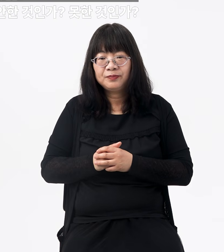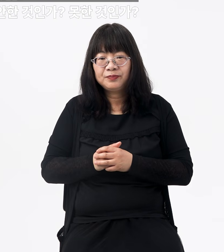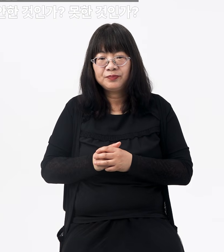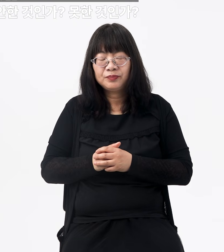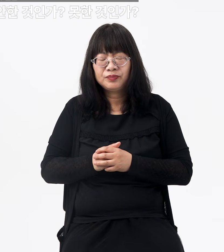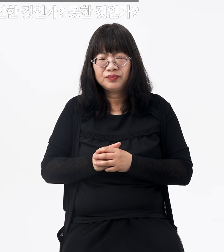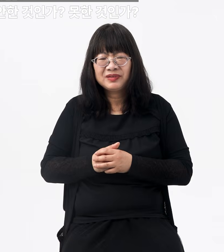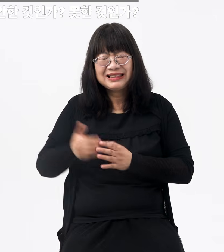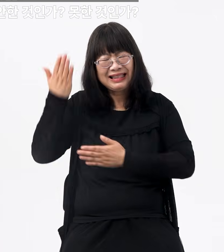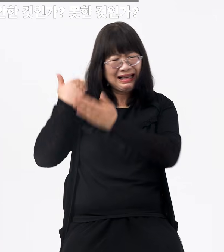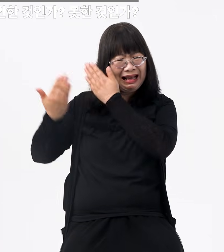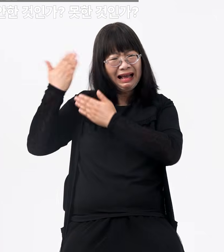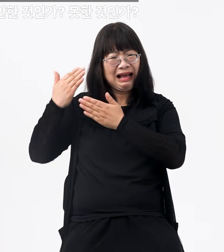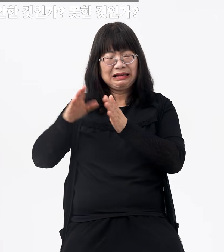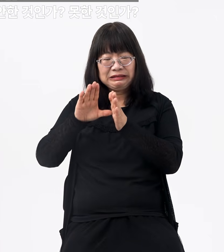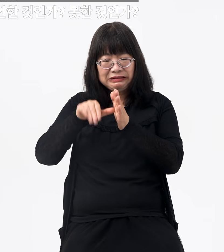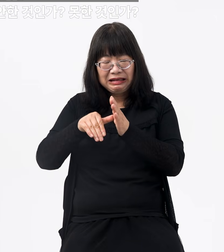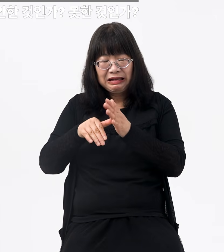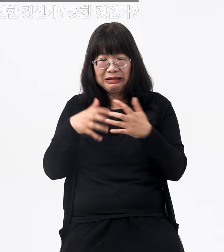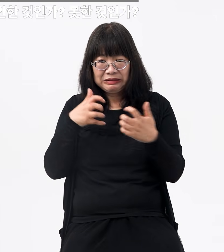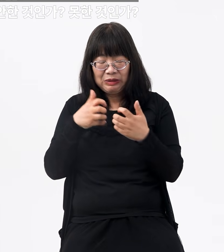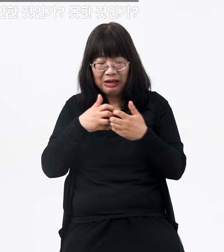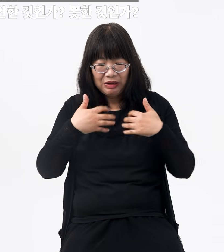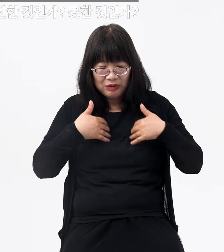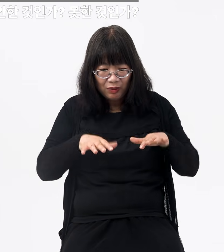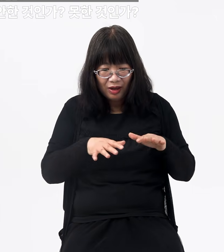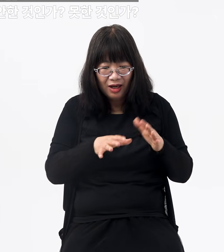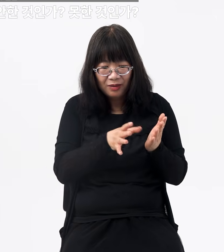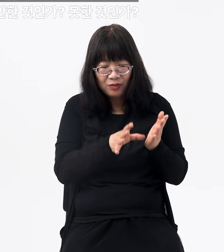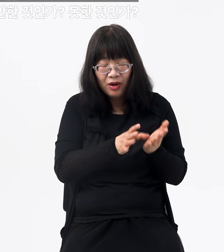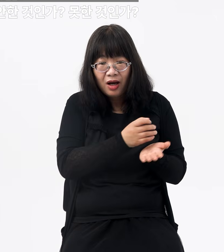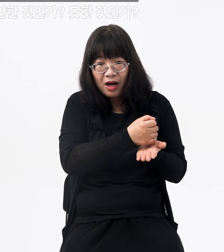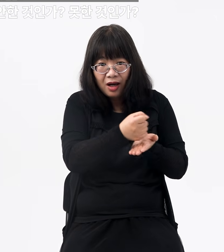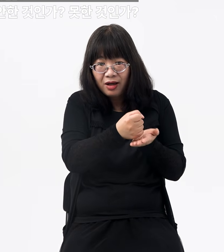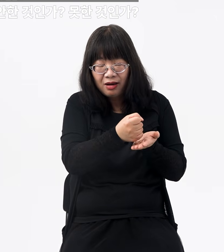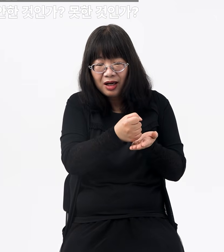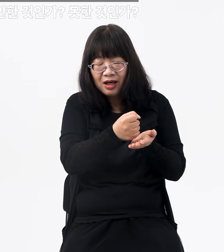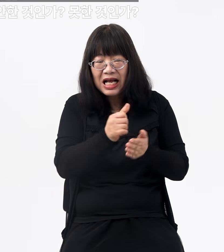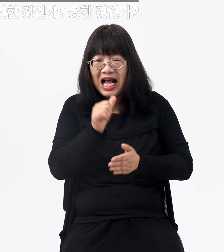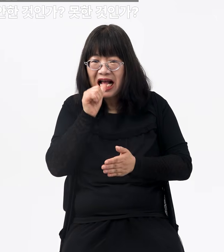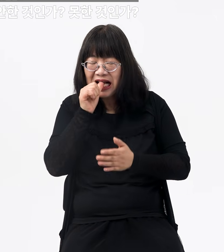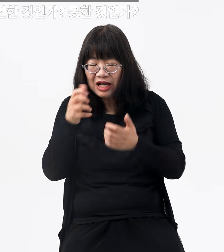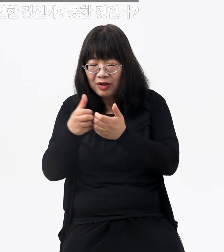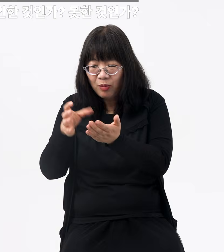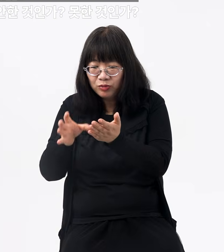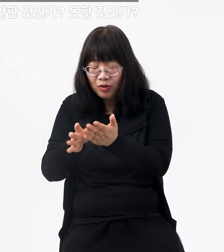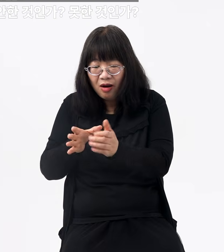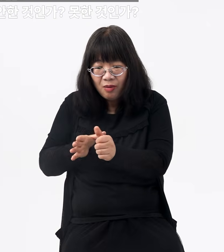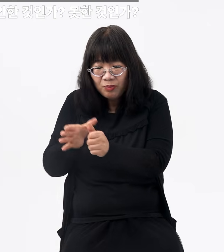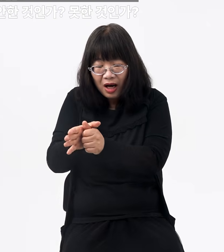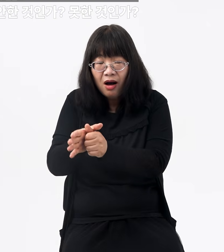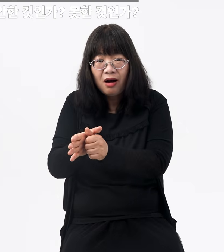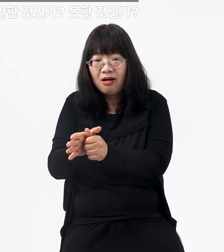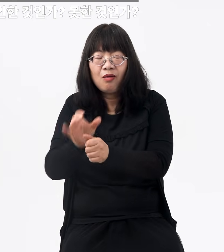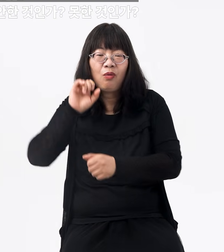시대 전쟁의 그 열악한 무기를 가지고 어떻게 싸울 수 있겠습니까?